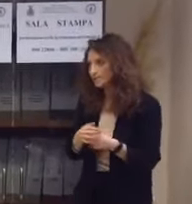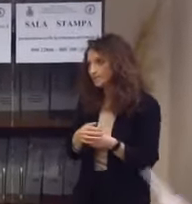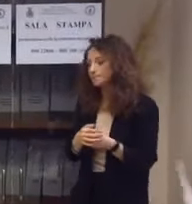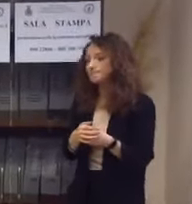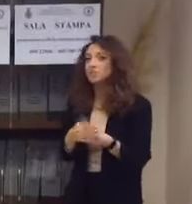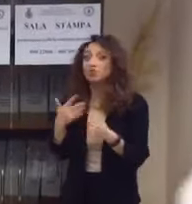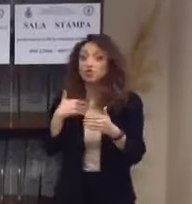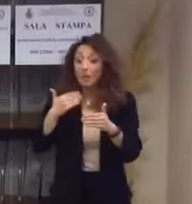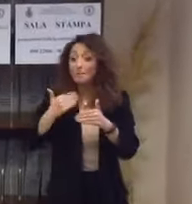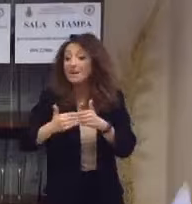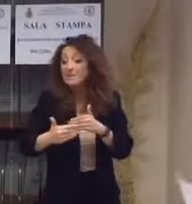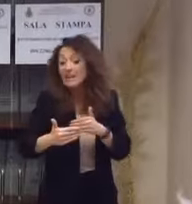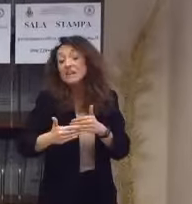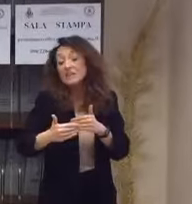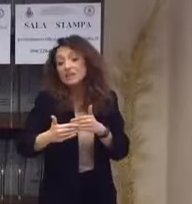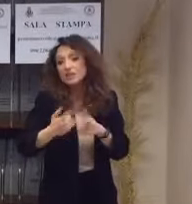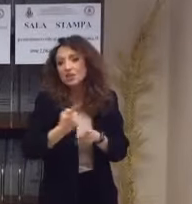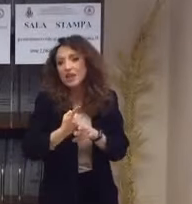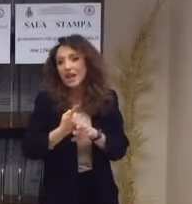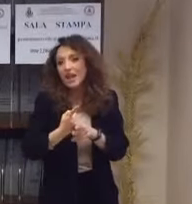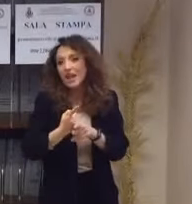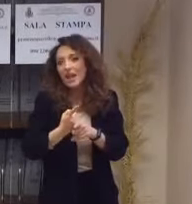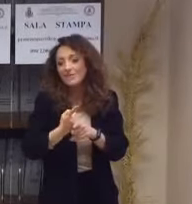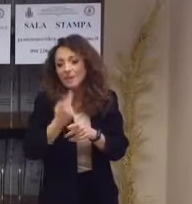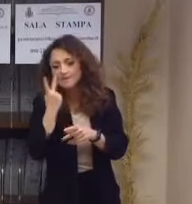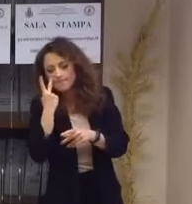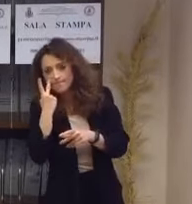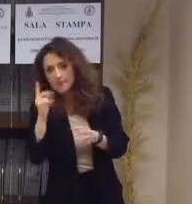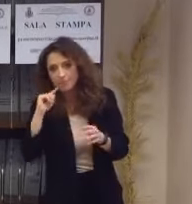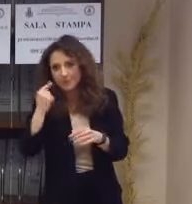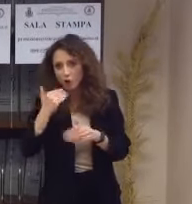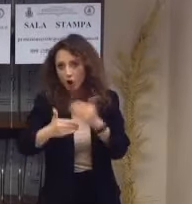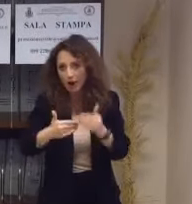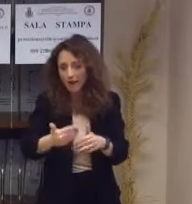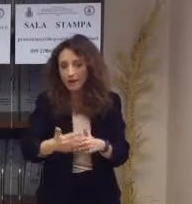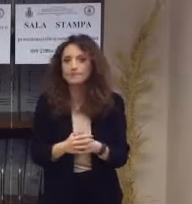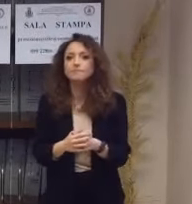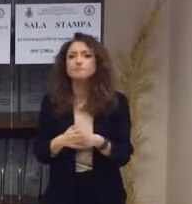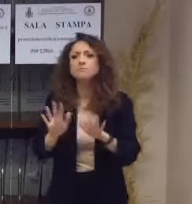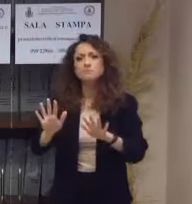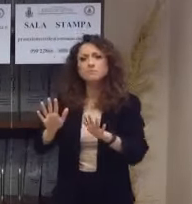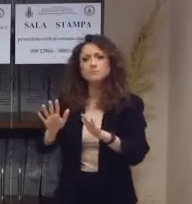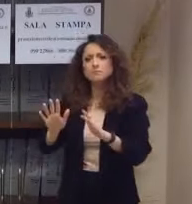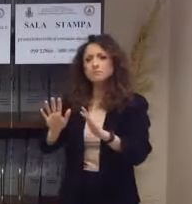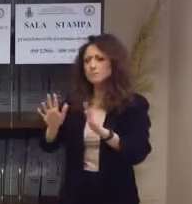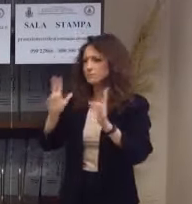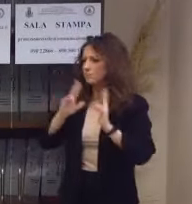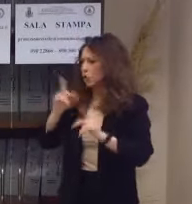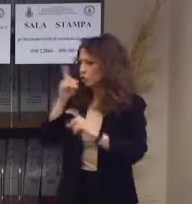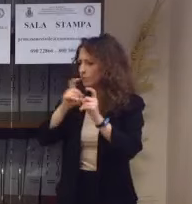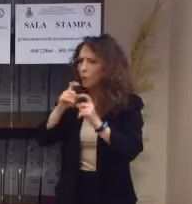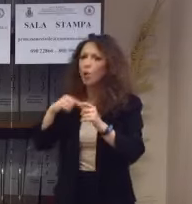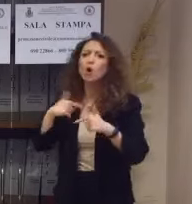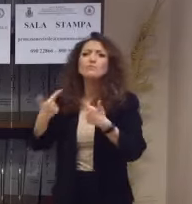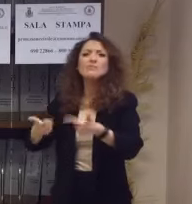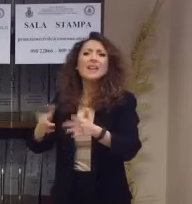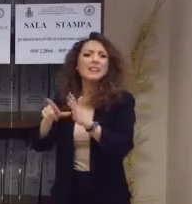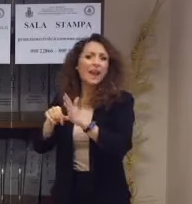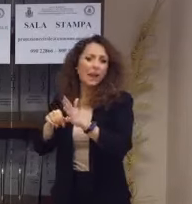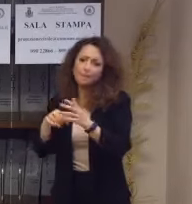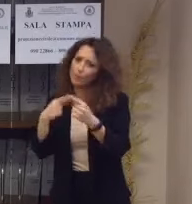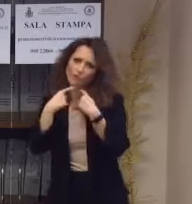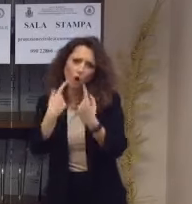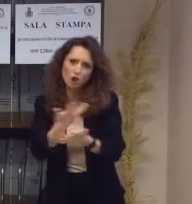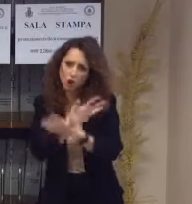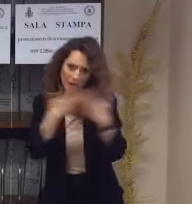affrontiamo. Che non ti preoccupare, ripeto, io gli ho dato tempo, te lo dico chiaramente, è inutile che